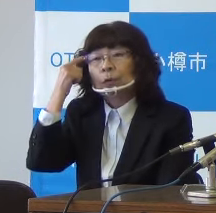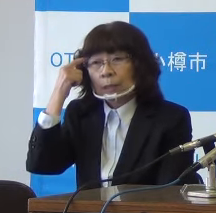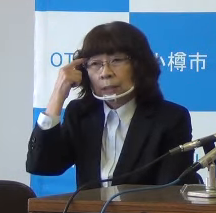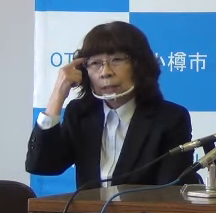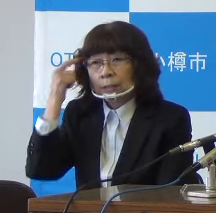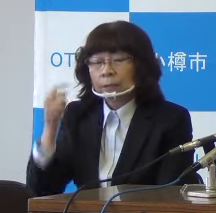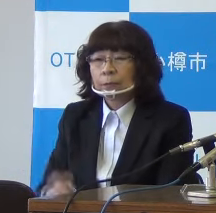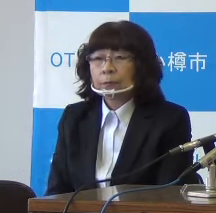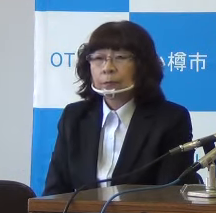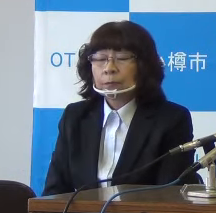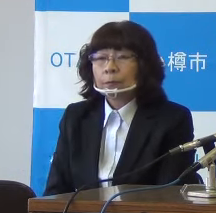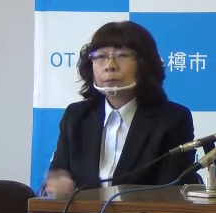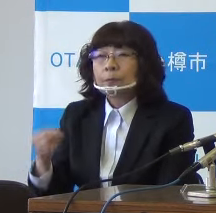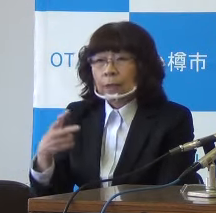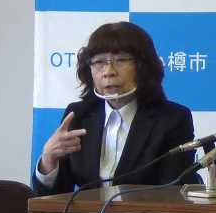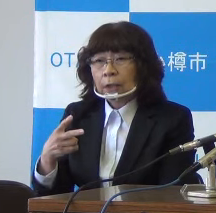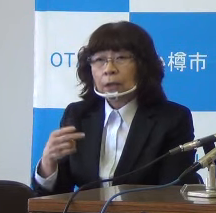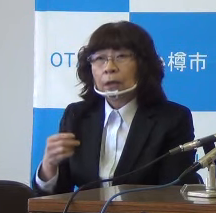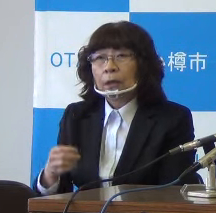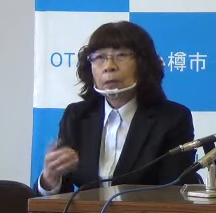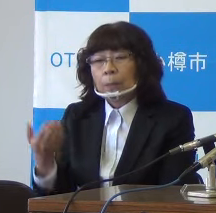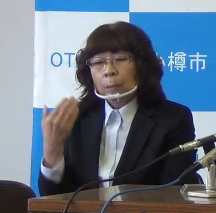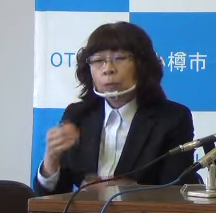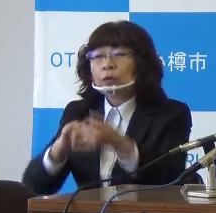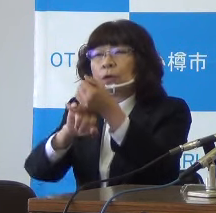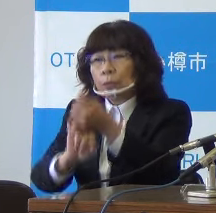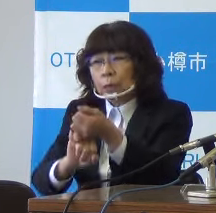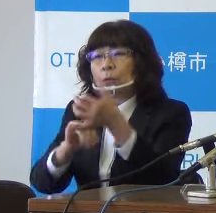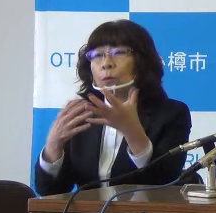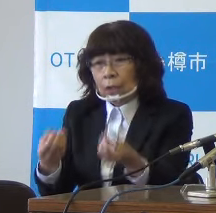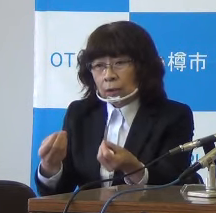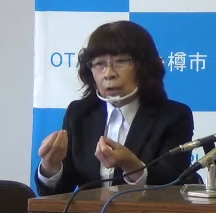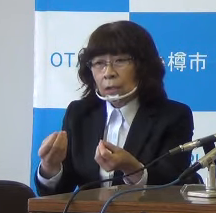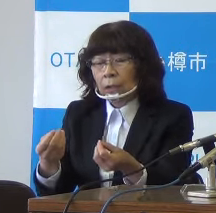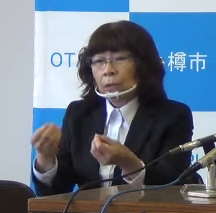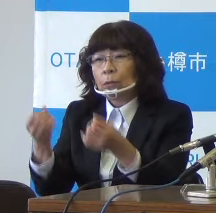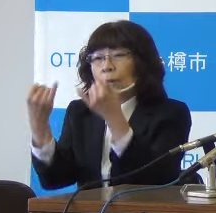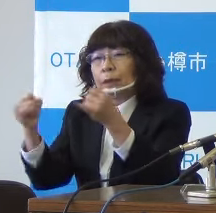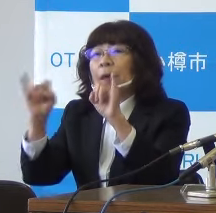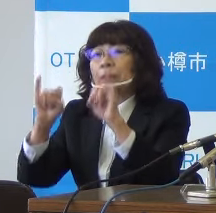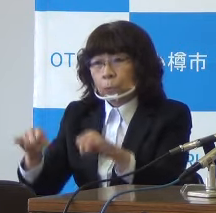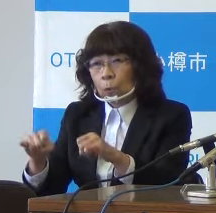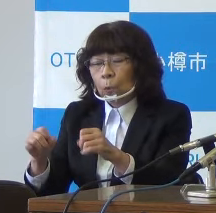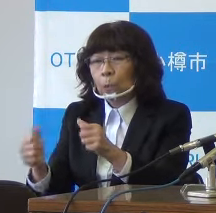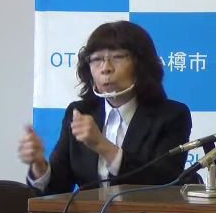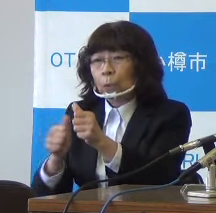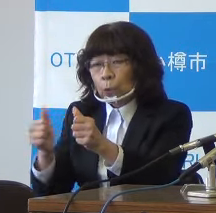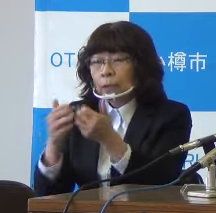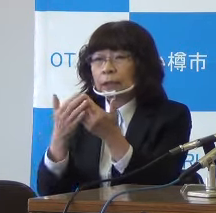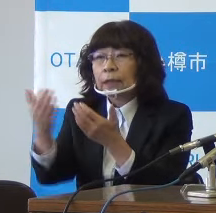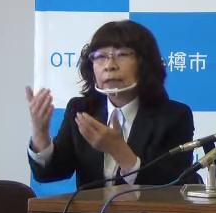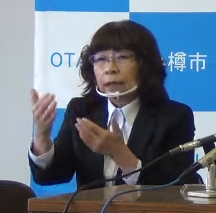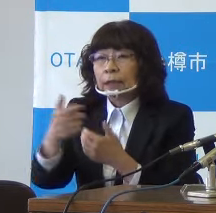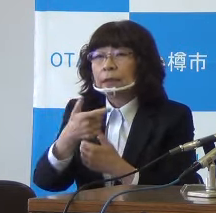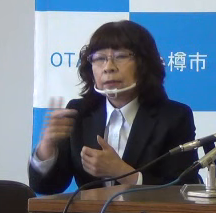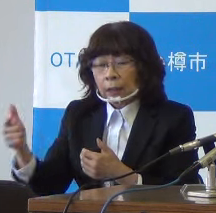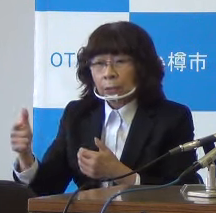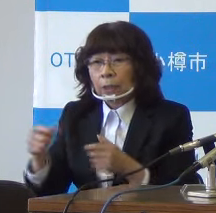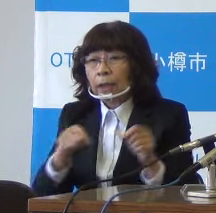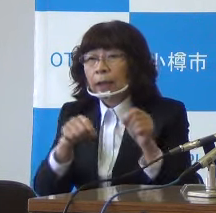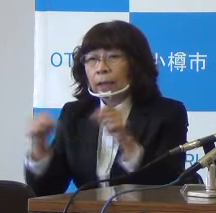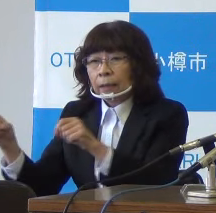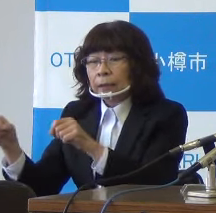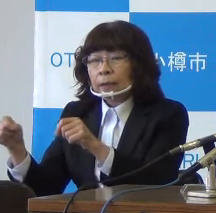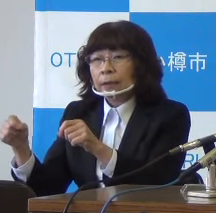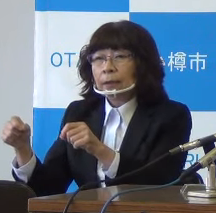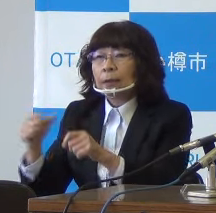なおすでに予約済みで工業イベント競技大会等で延期の対